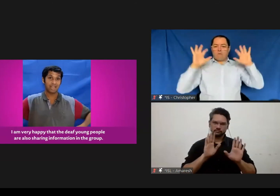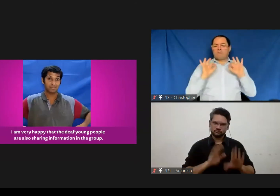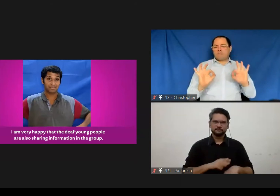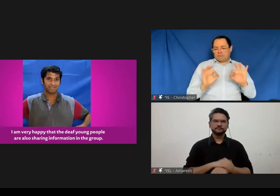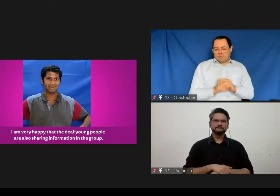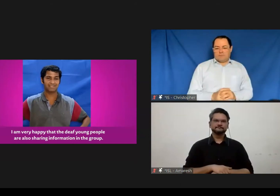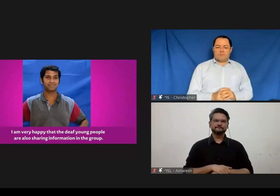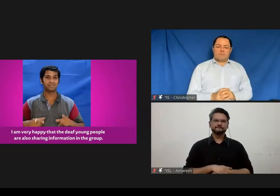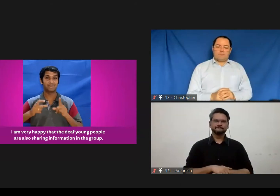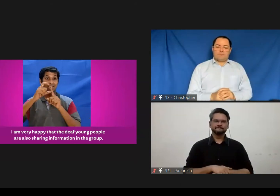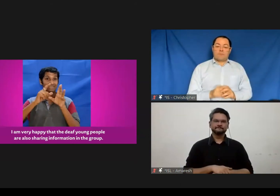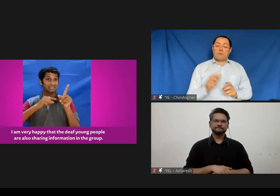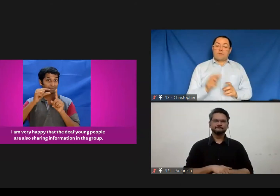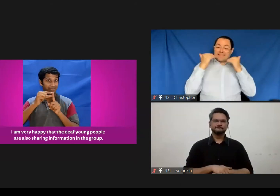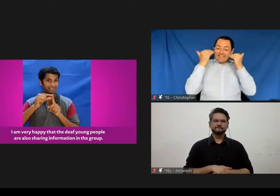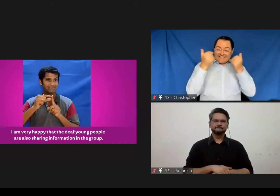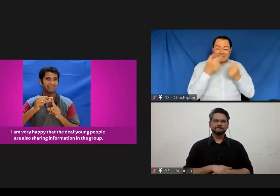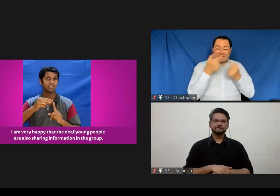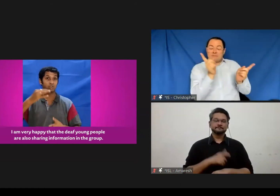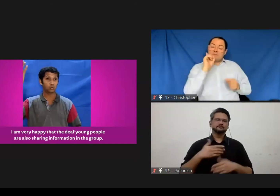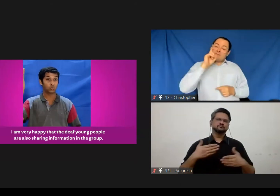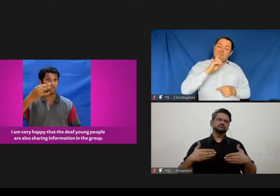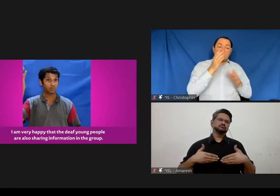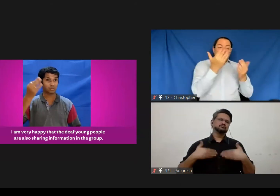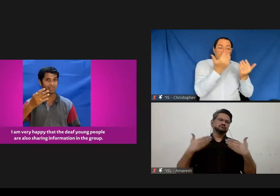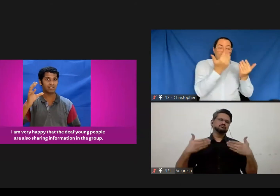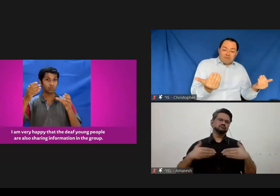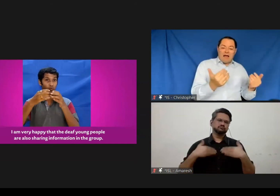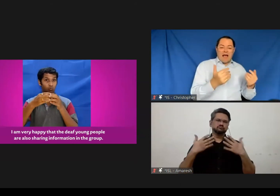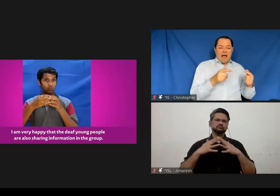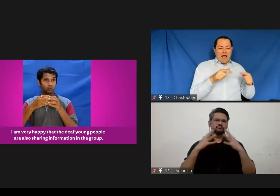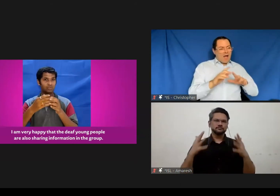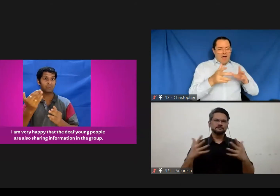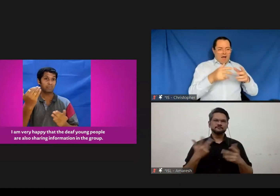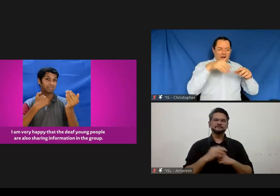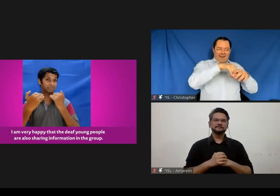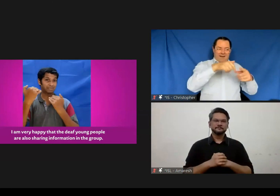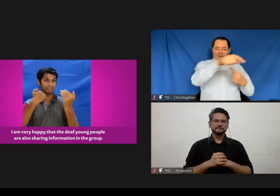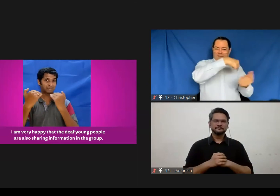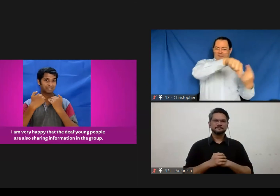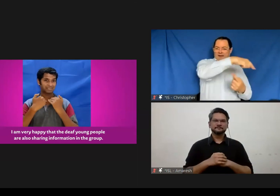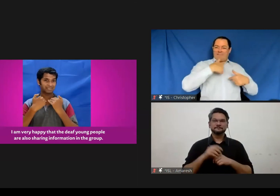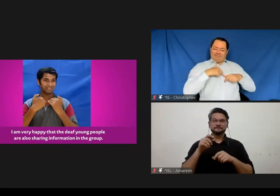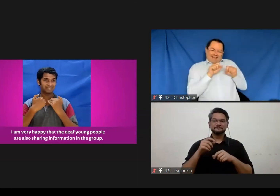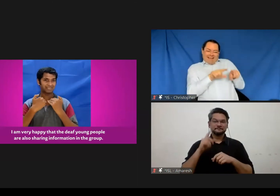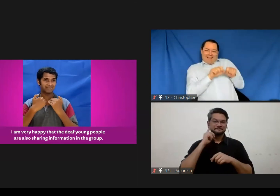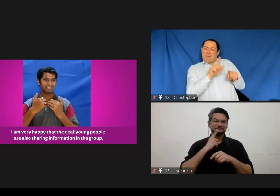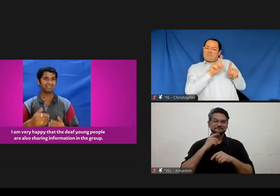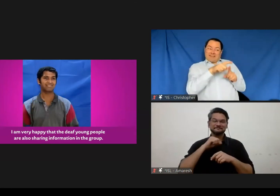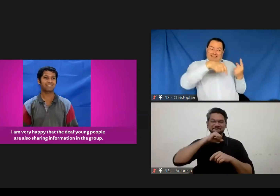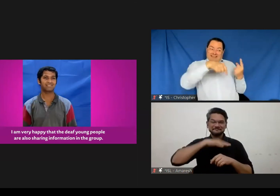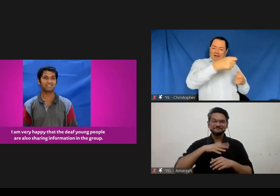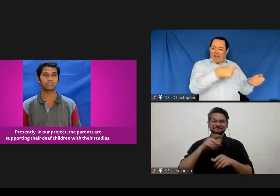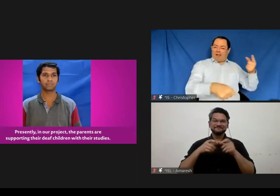वर्तमान मु बहुत खुशी जे आमर श्रवण बाधित युवक माने नुआ नुआ मेसेज कलेक्ट करी आम